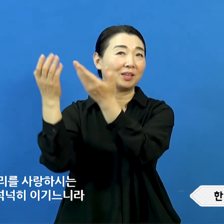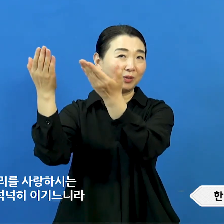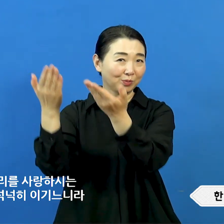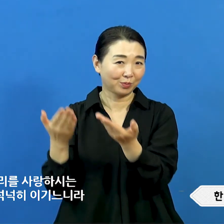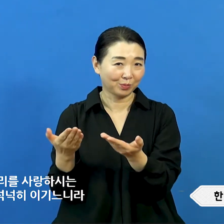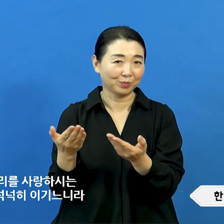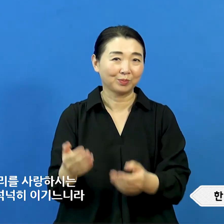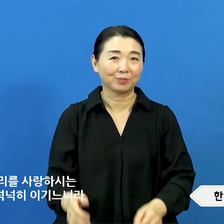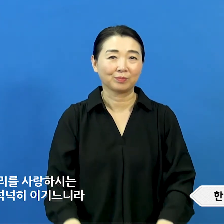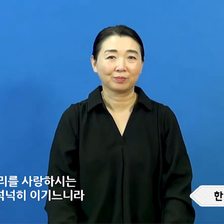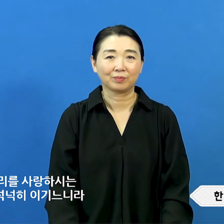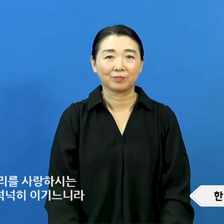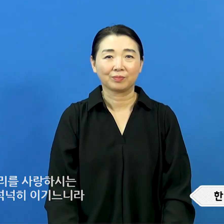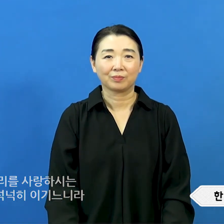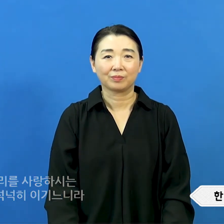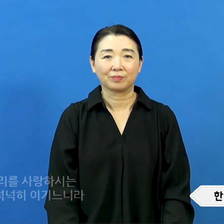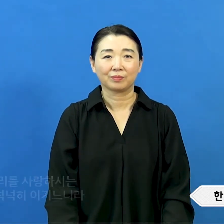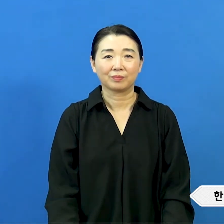것이기 때문입니다.